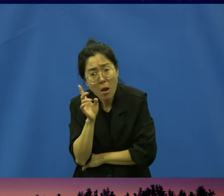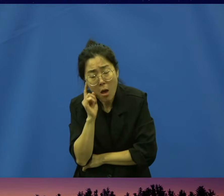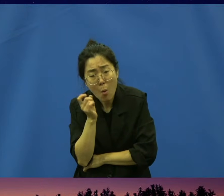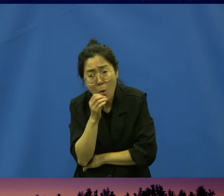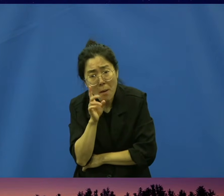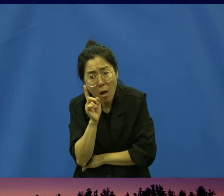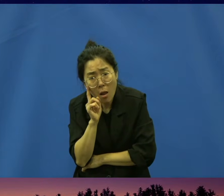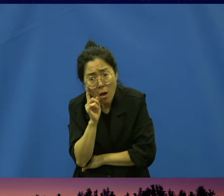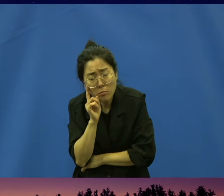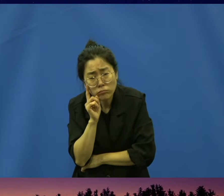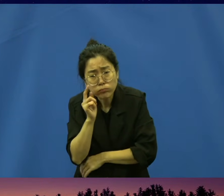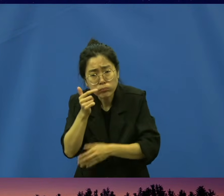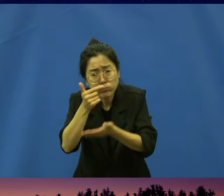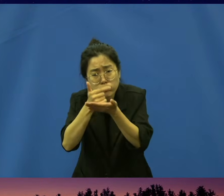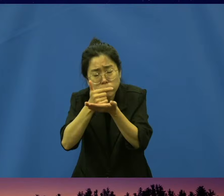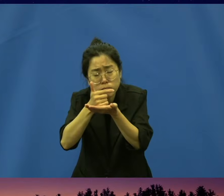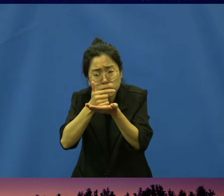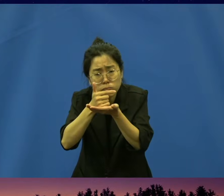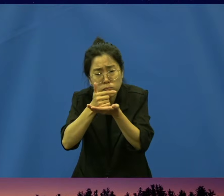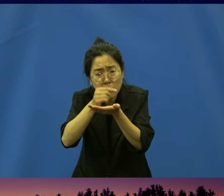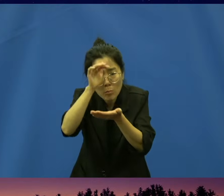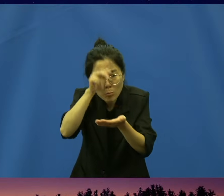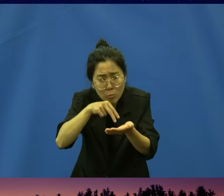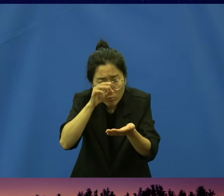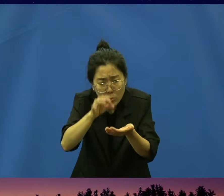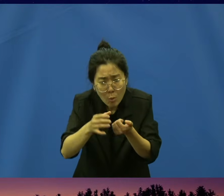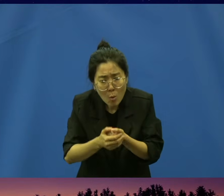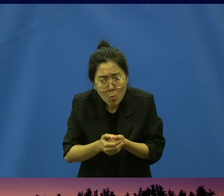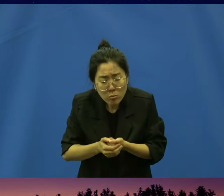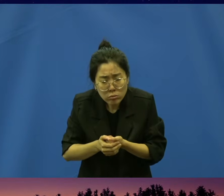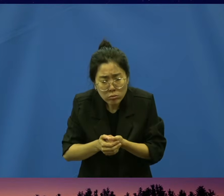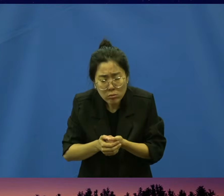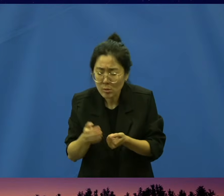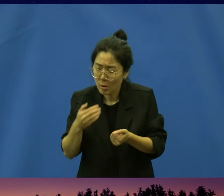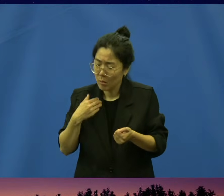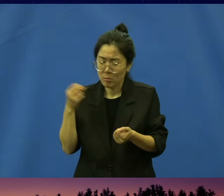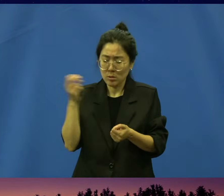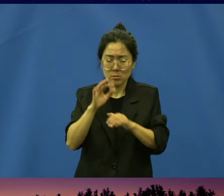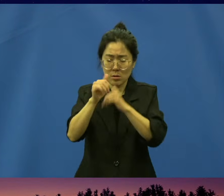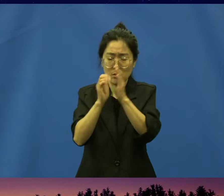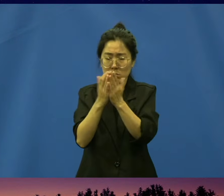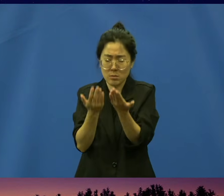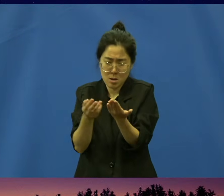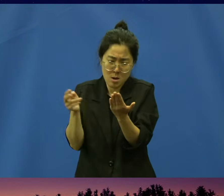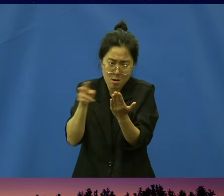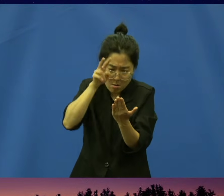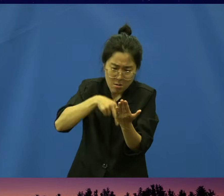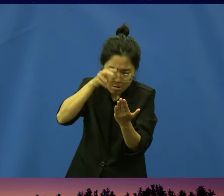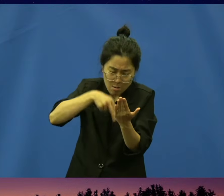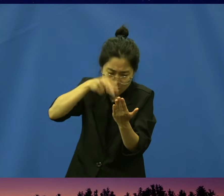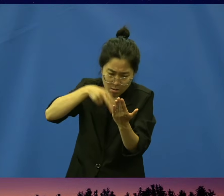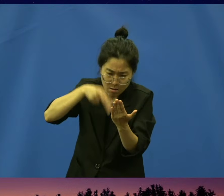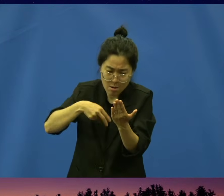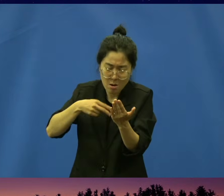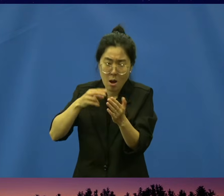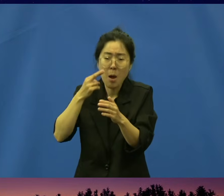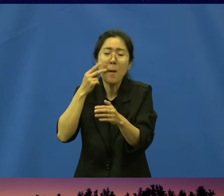그래서 로마서부터 끝에까지 바울서신 13권을 쭉 한 자리에서 다